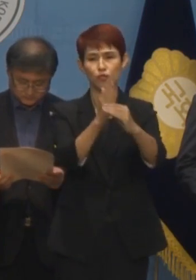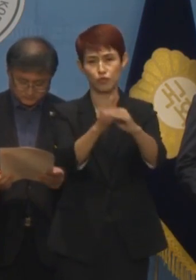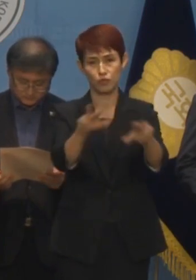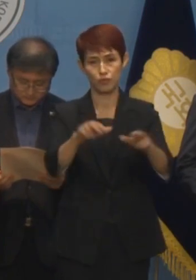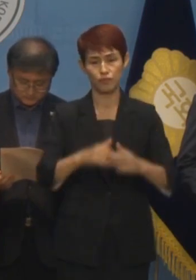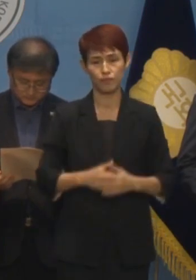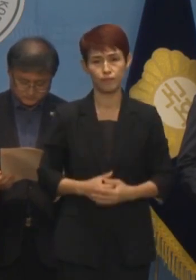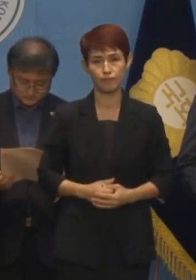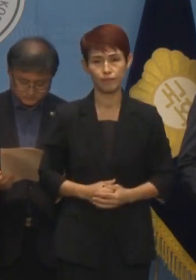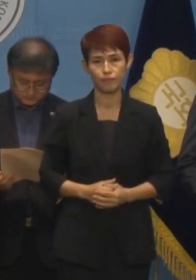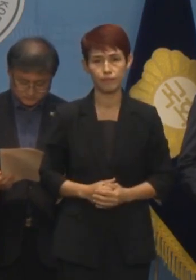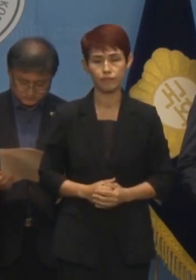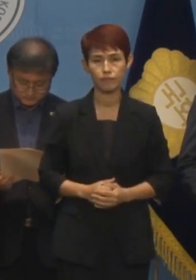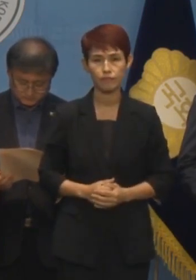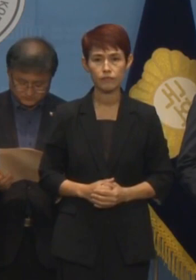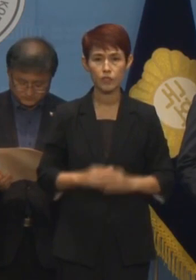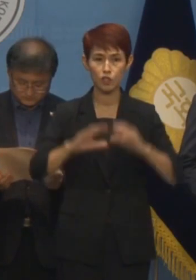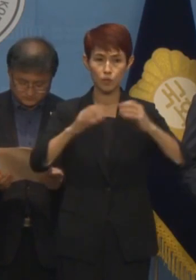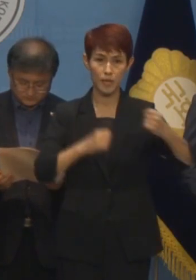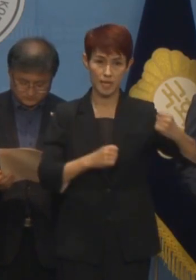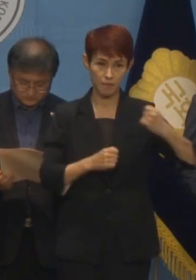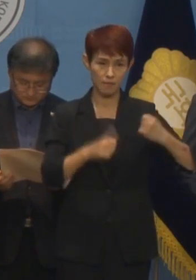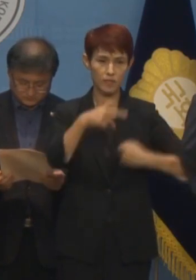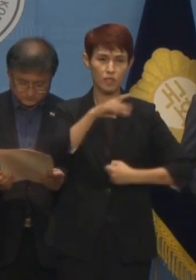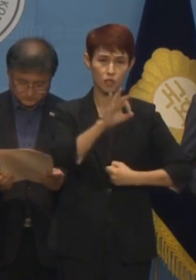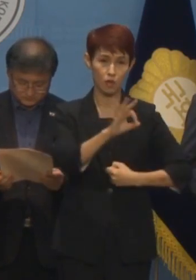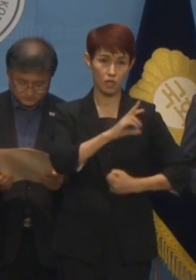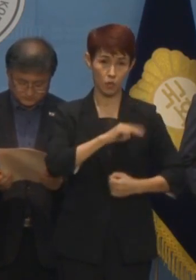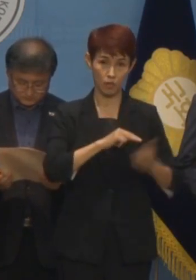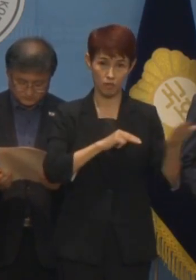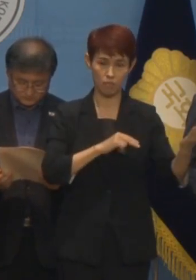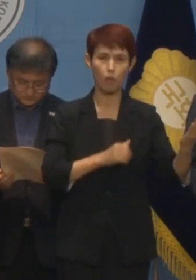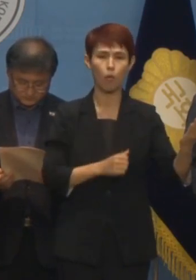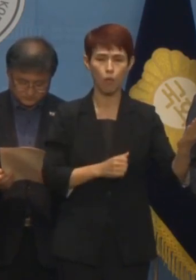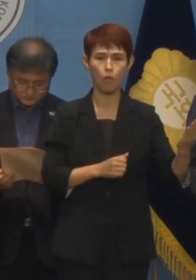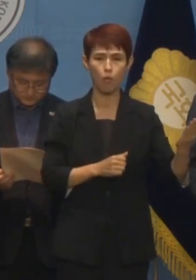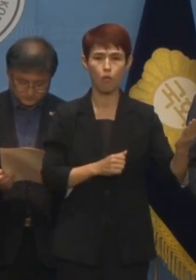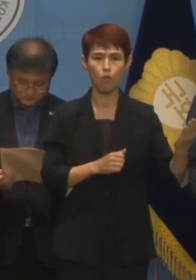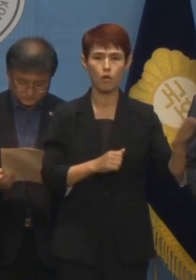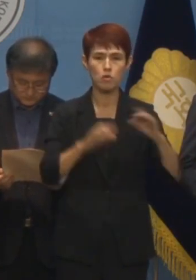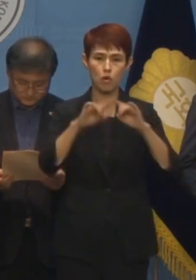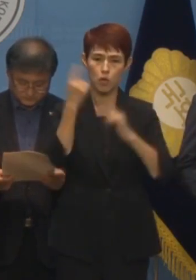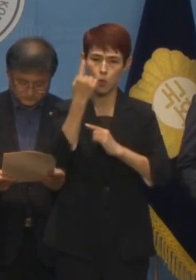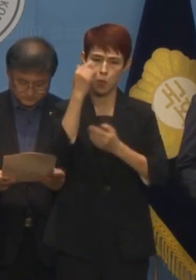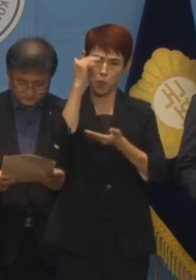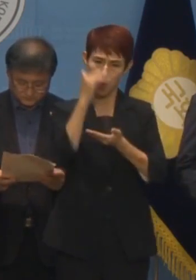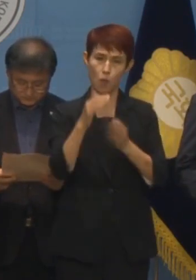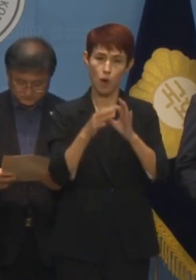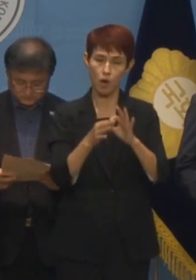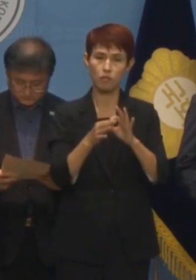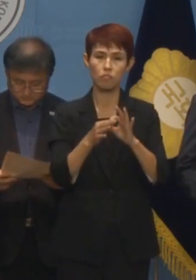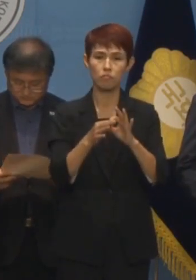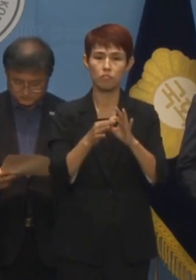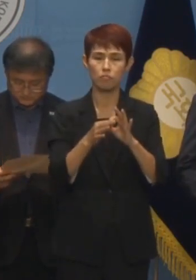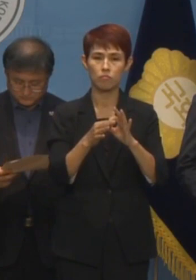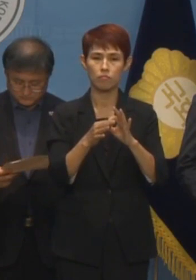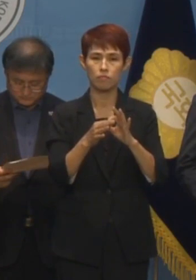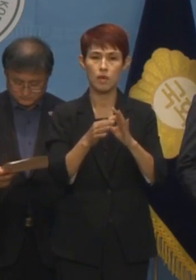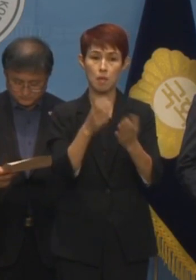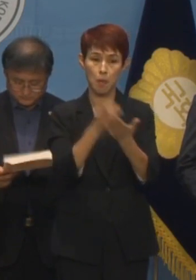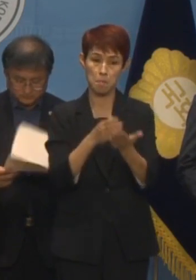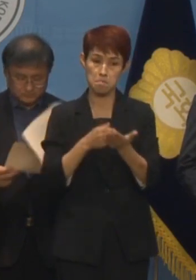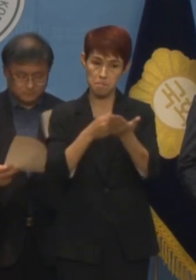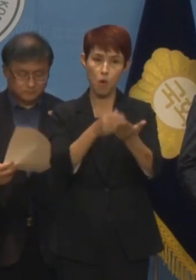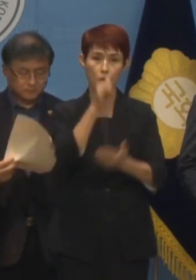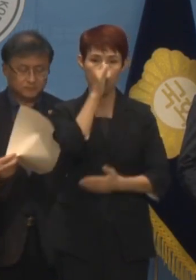올라와 있습니다. 국민의힘 정동만 의원 역시 비슷한 내용의 전기사업법 일부 개정 법률안을